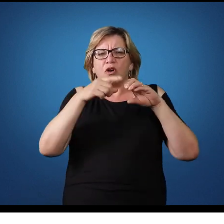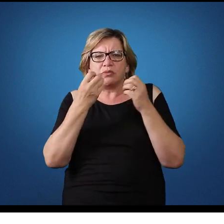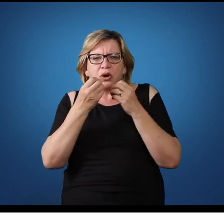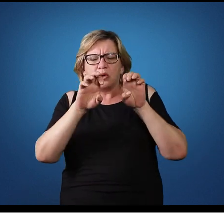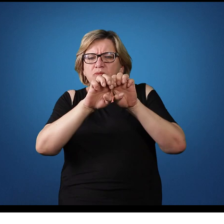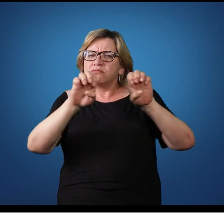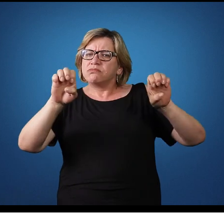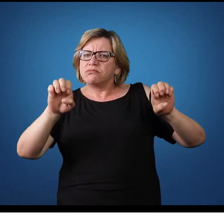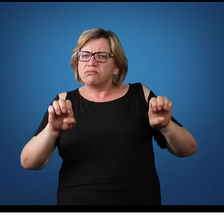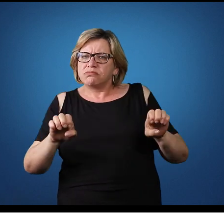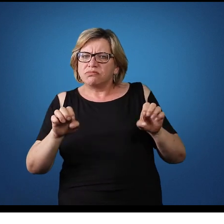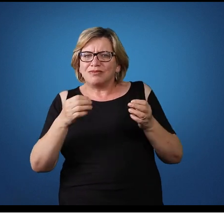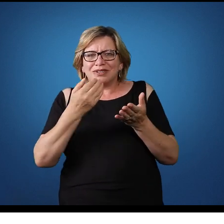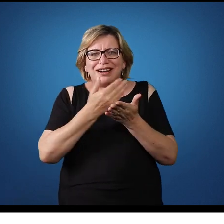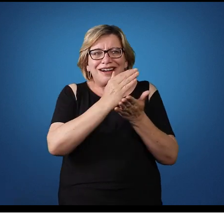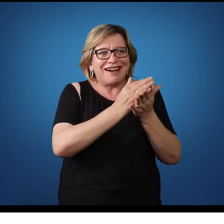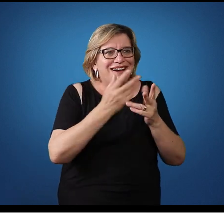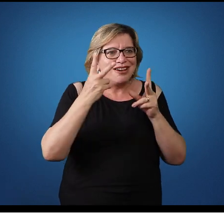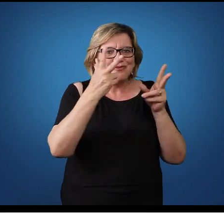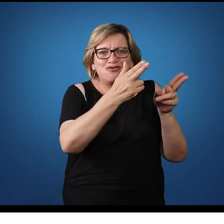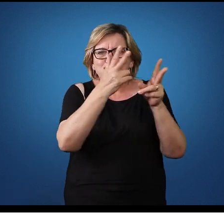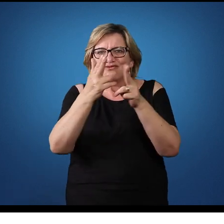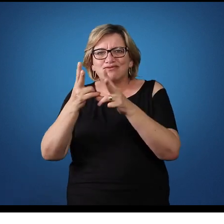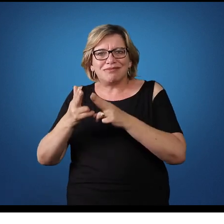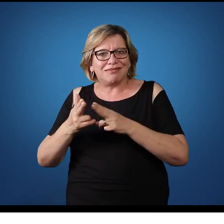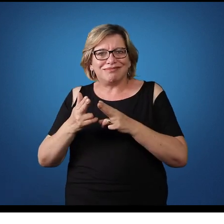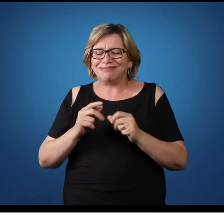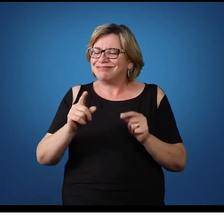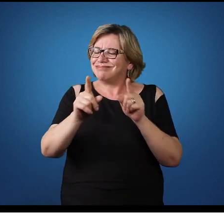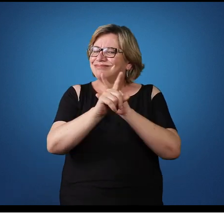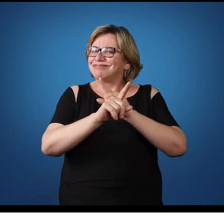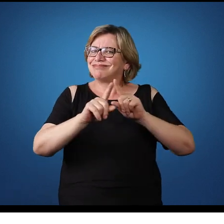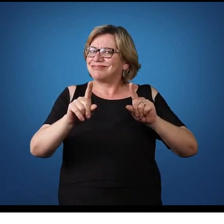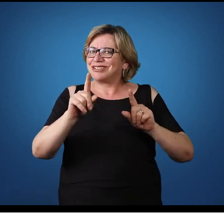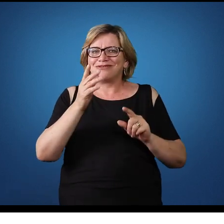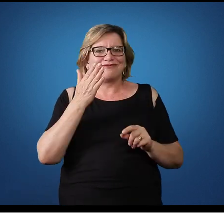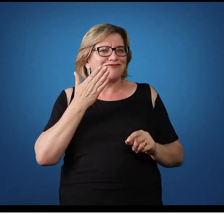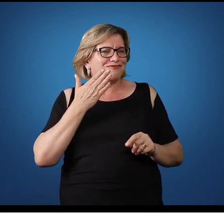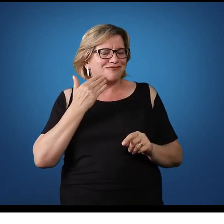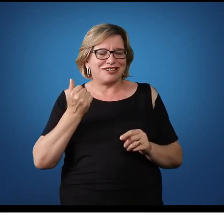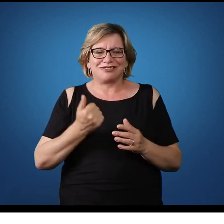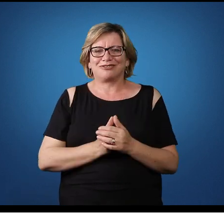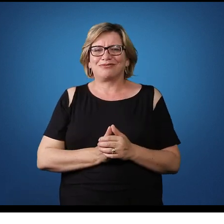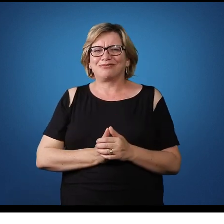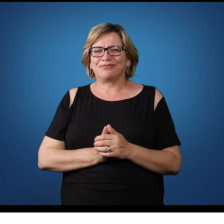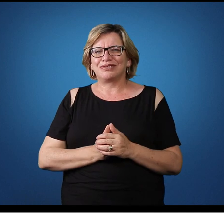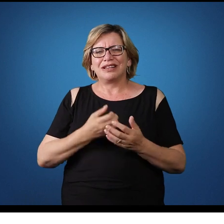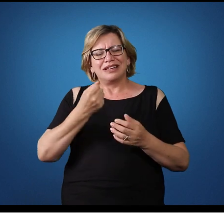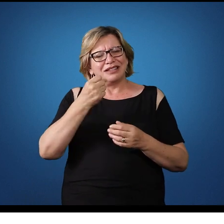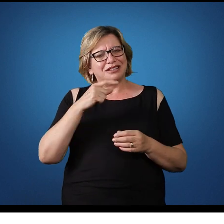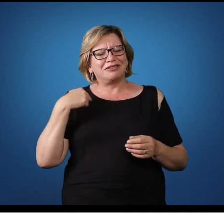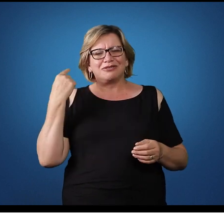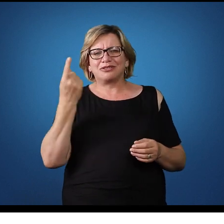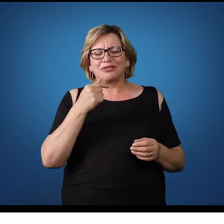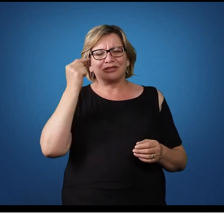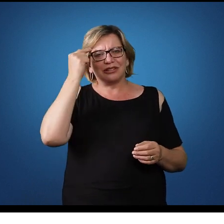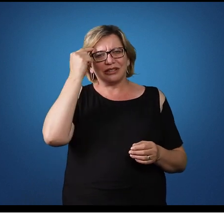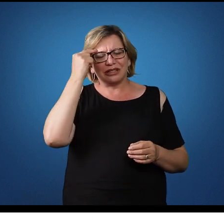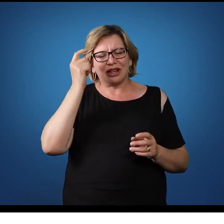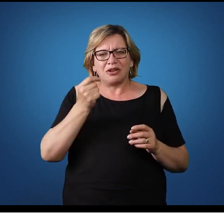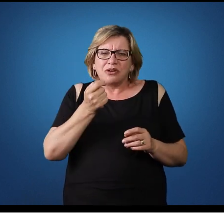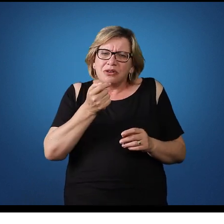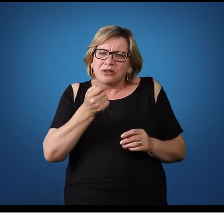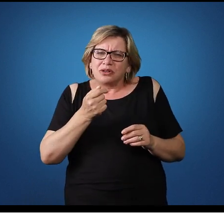estrutura compartilhada entre elas? Não parece ser tão fácil assim. Se nós pensarmos mais um